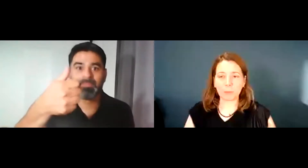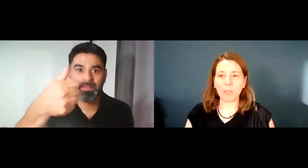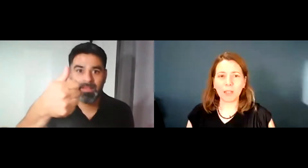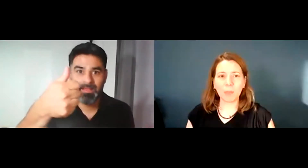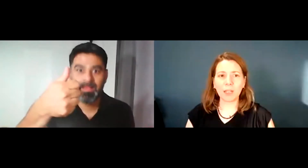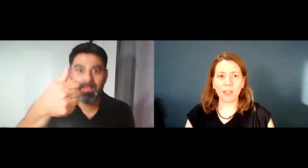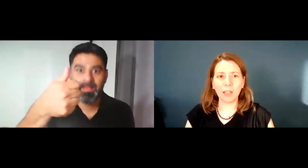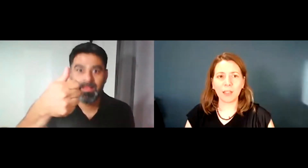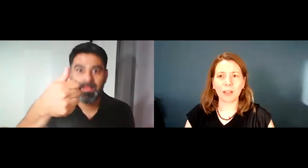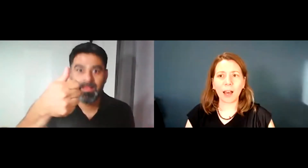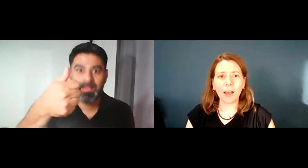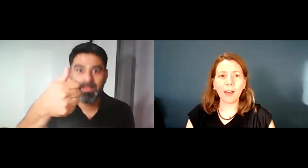Miren, miren, ¿eh?